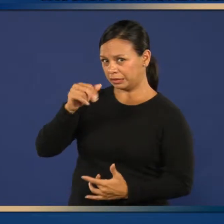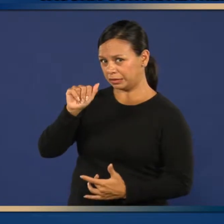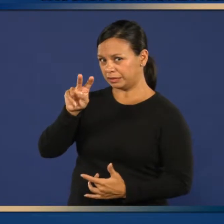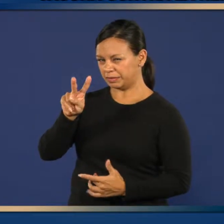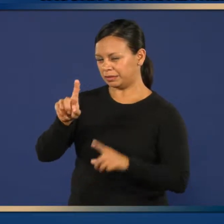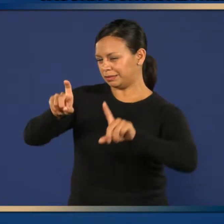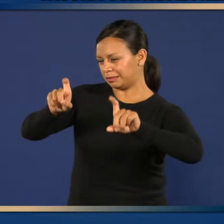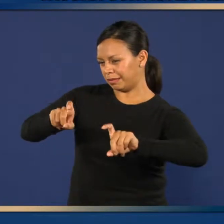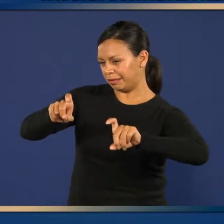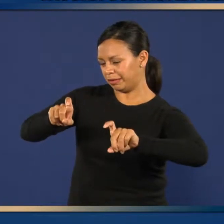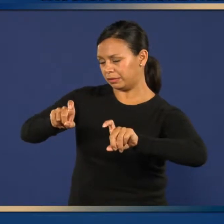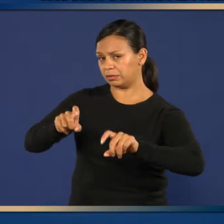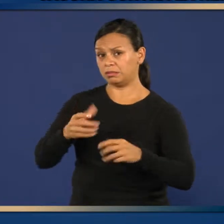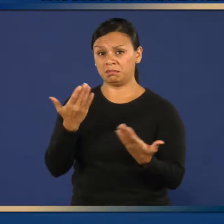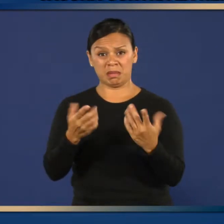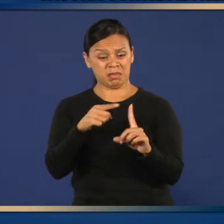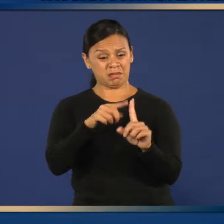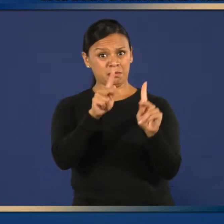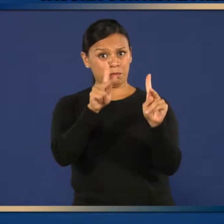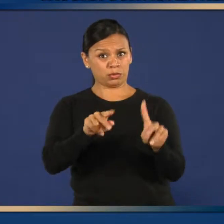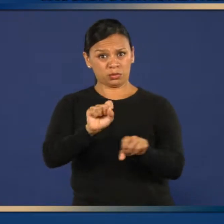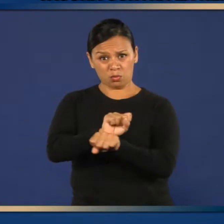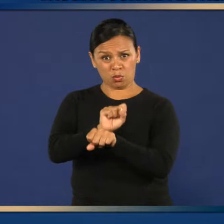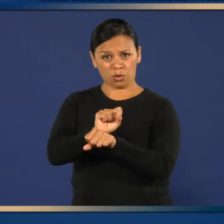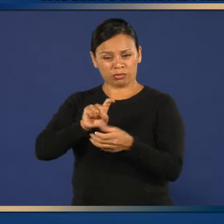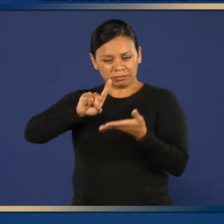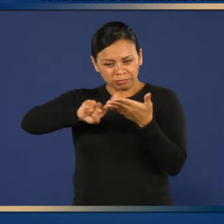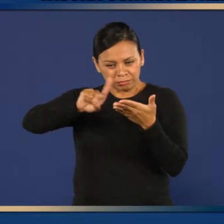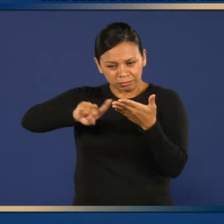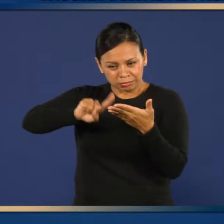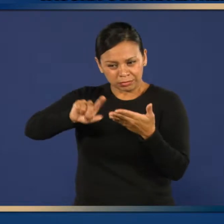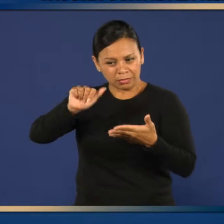él en laboratorios de investigación